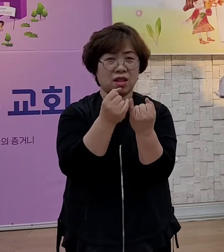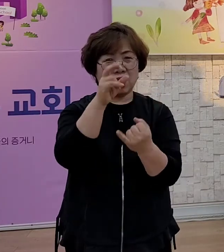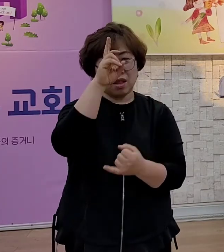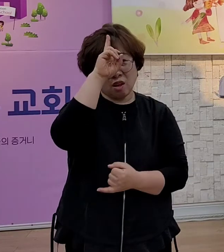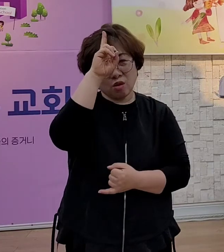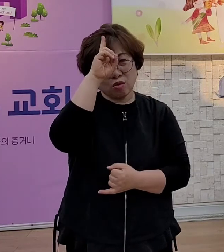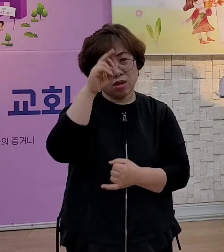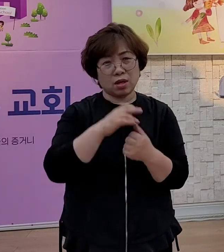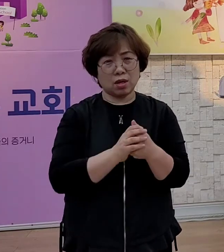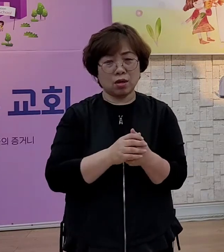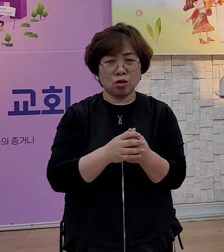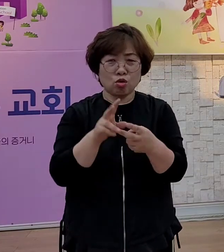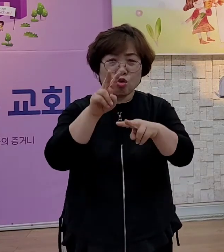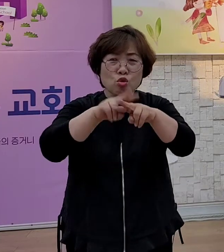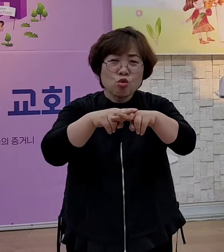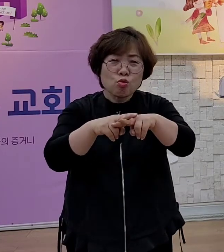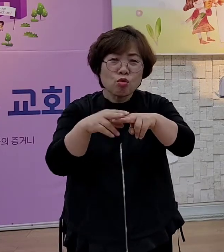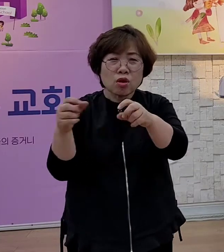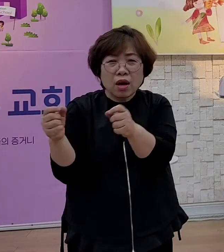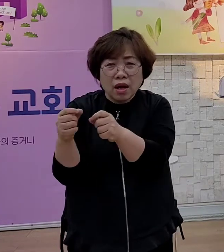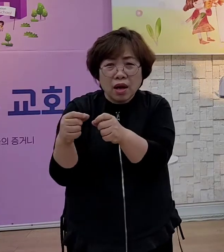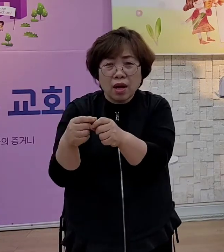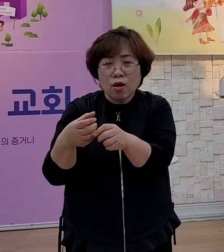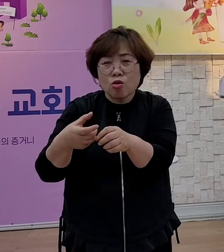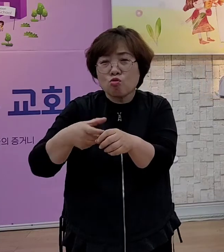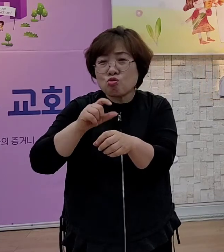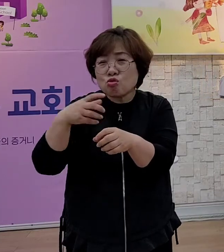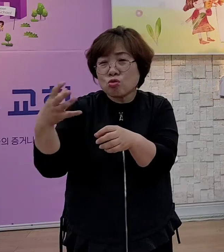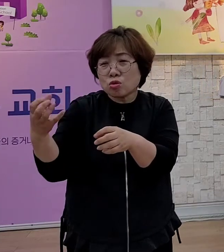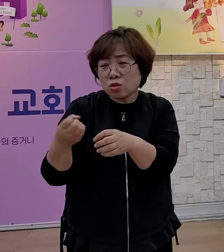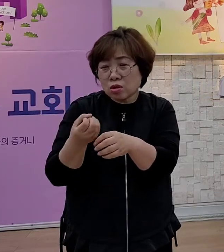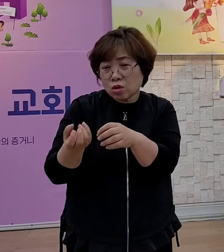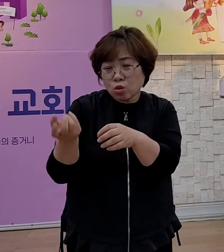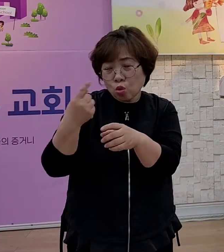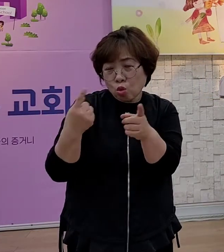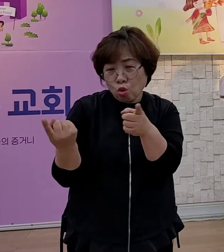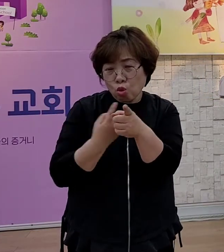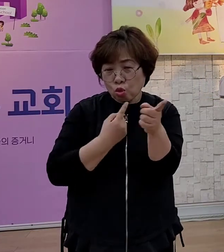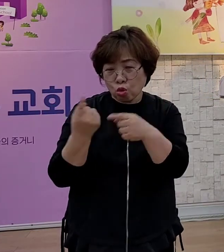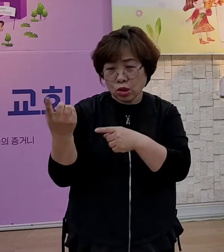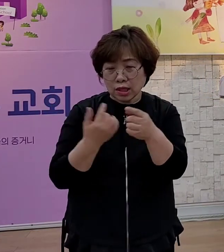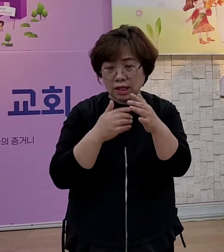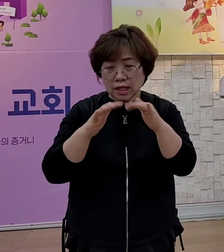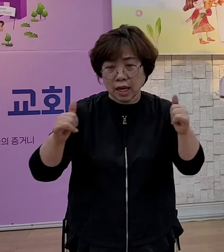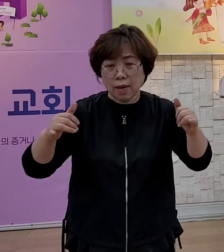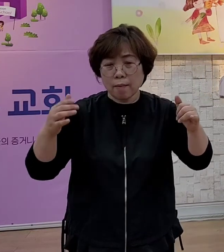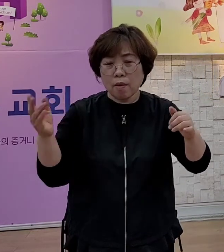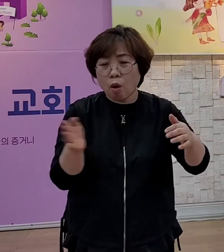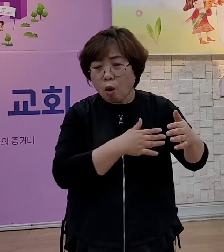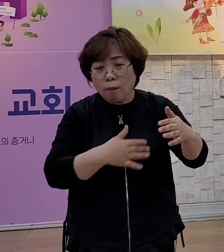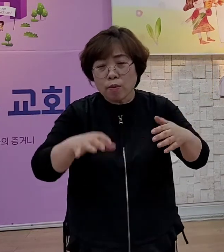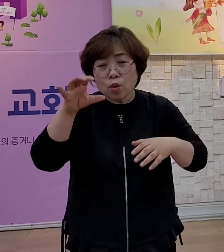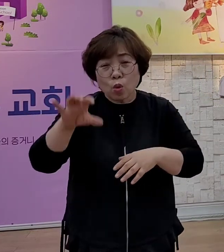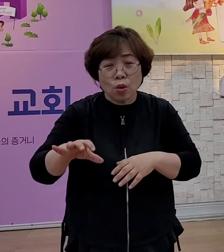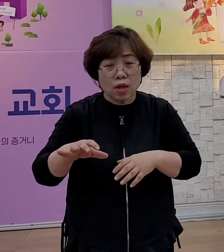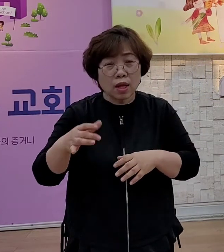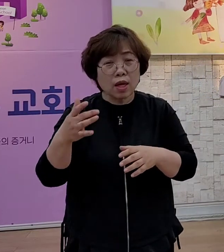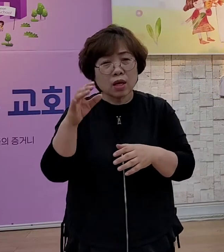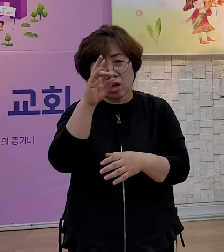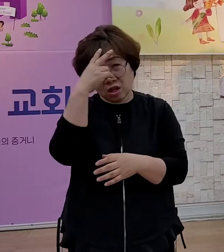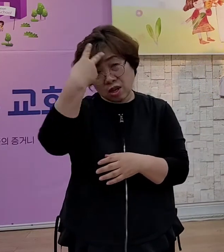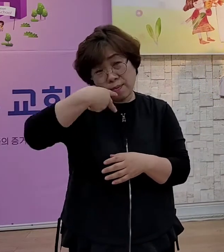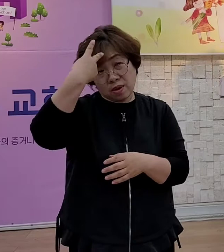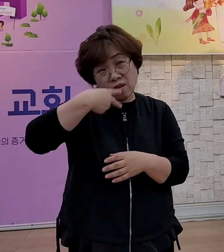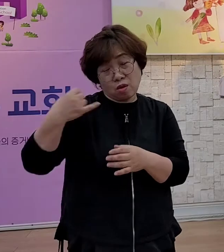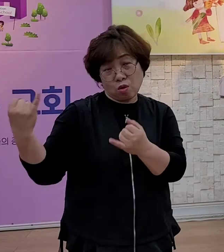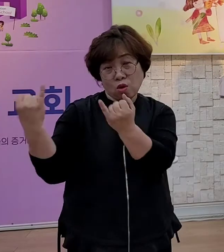우물가에 아무도 물길로 오지 않는 그 상황에서 그 여자는 아무도 없을 때를 골라서 우물가에